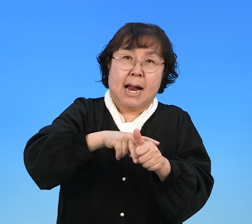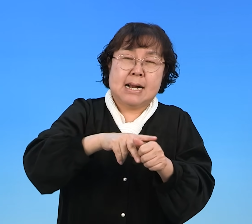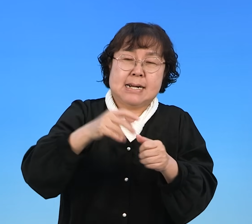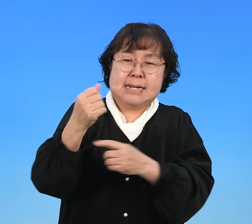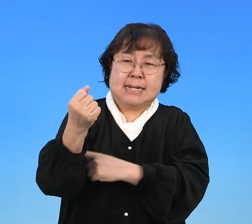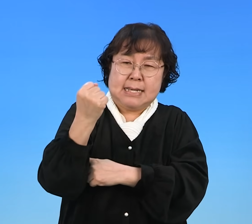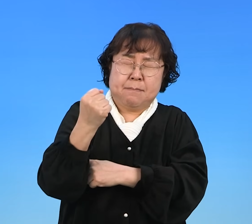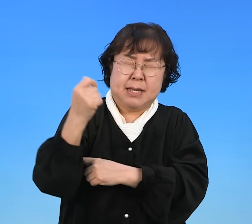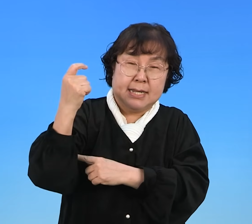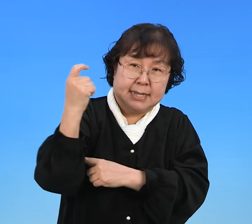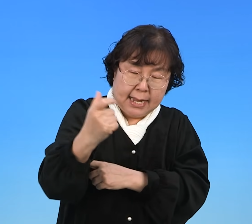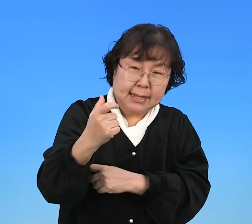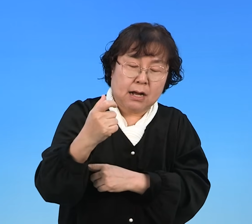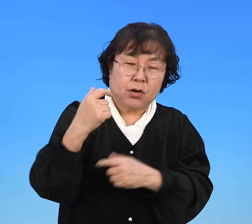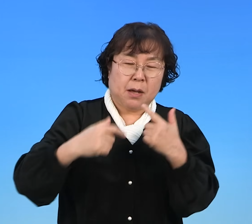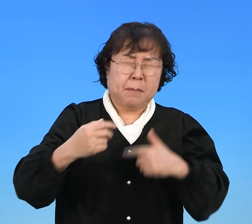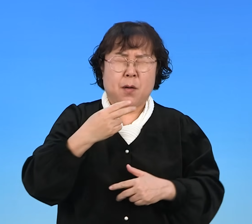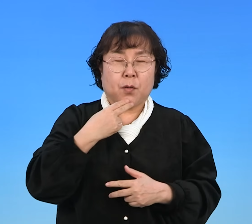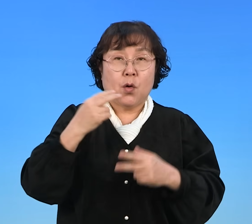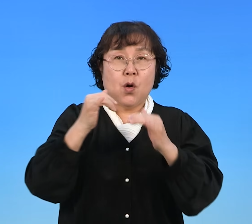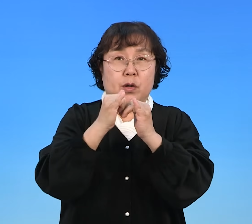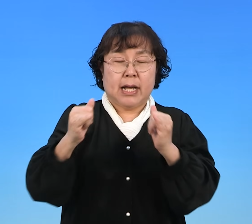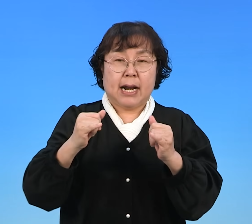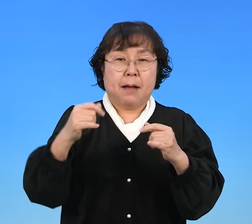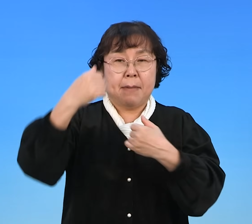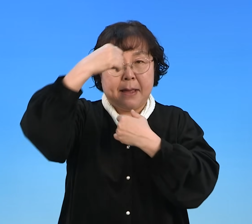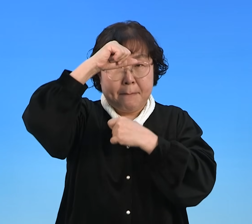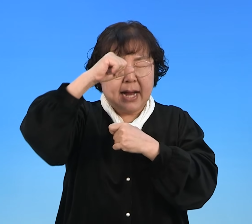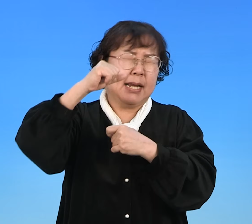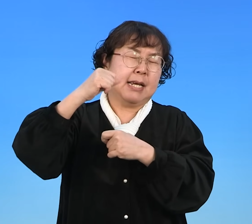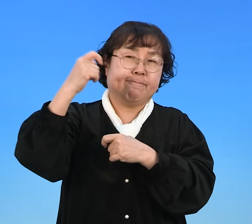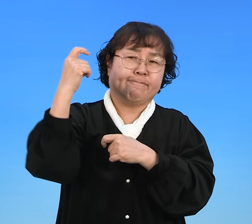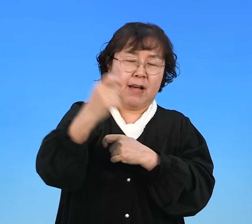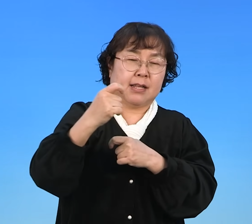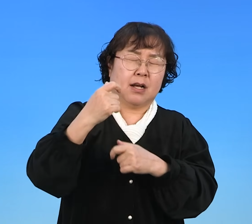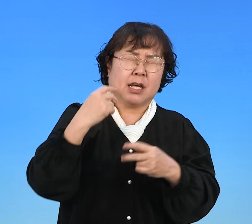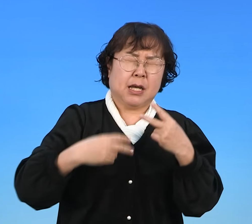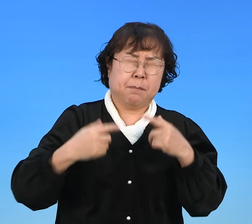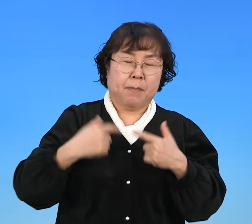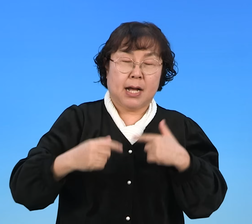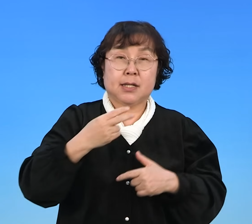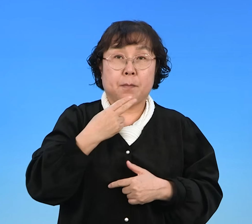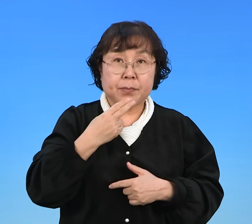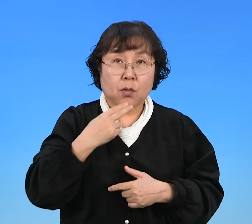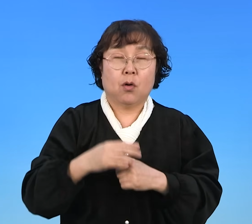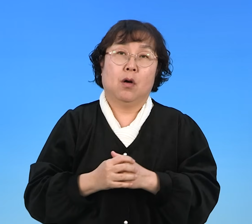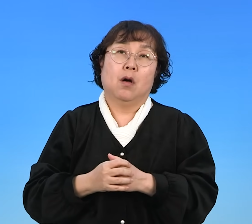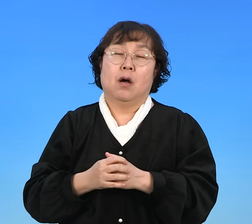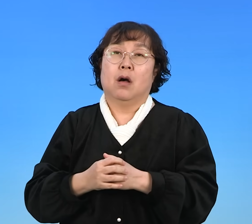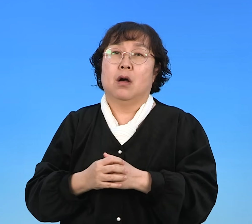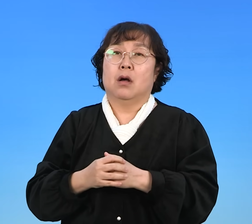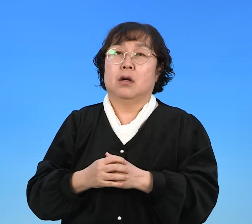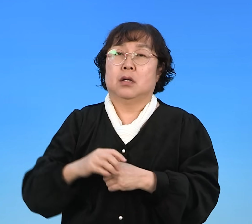기뻐하지 아니하시며 사람의 다리가 억세다 하여 기뻐하지 아니하시고 여호와는 자기를 경외하는 자들과